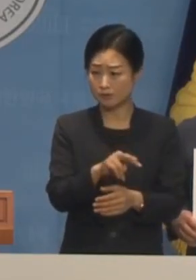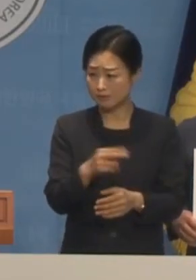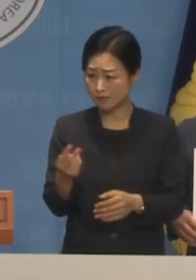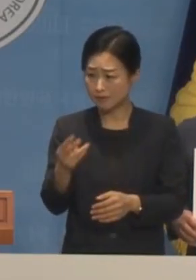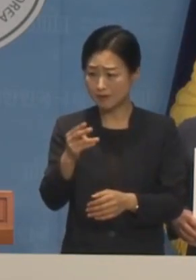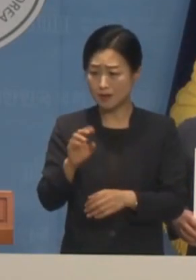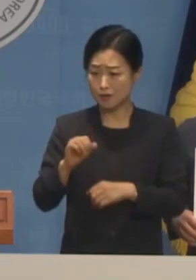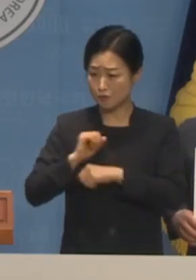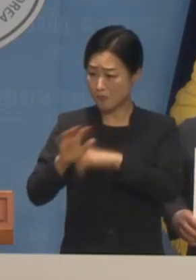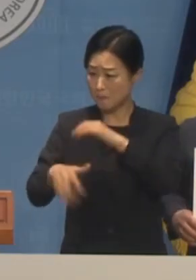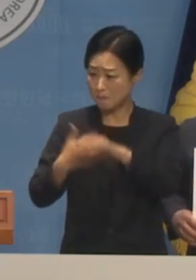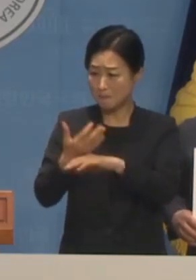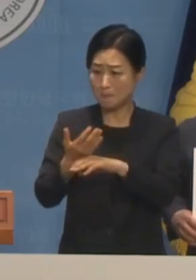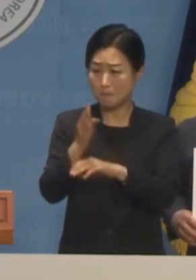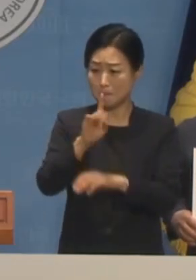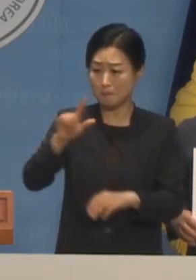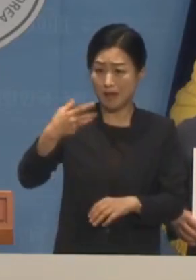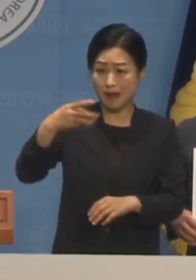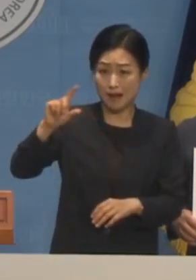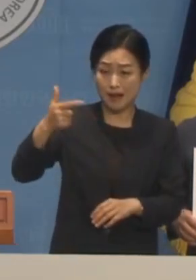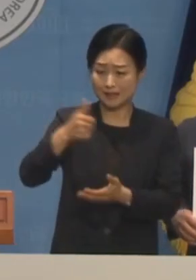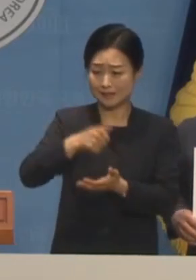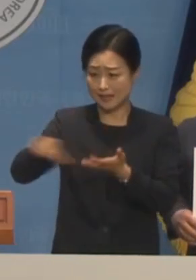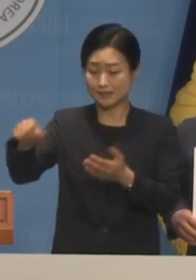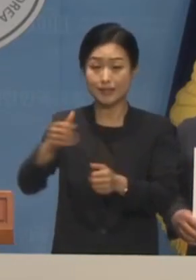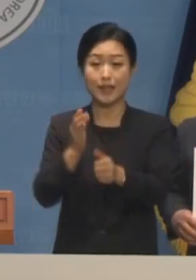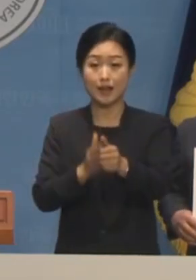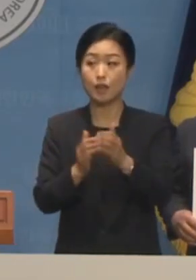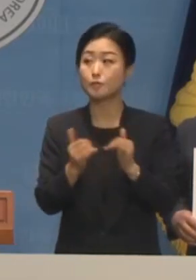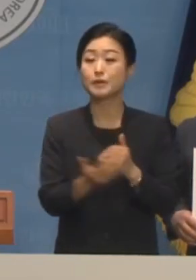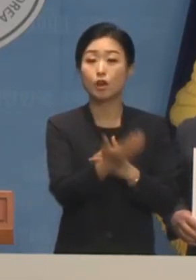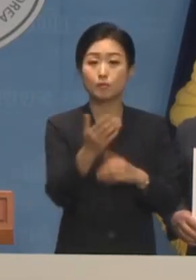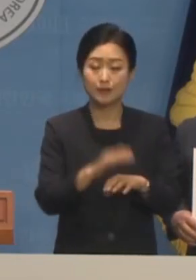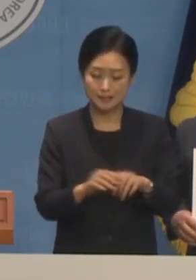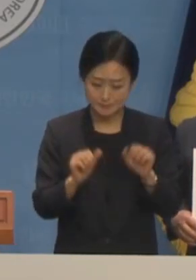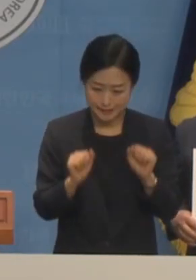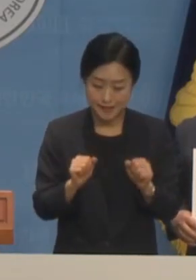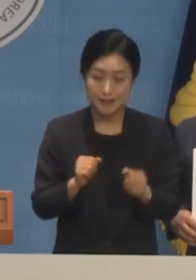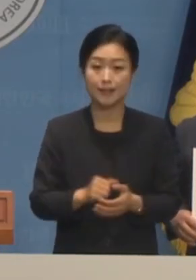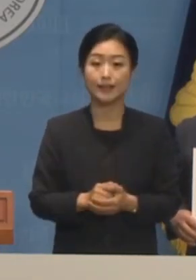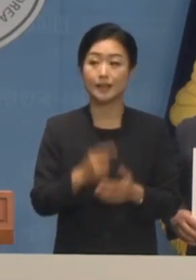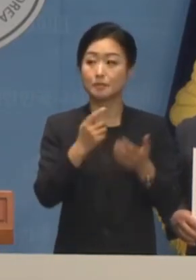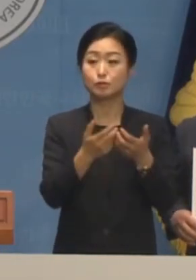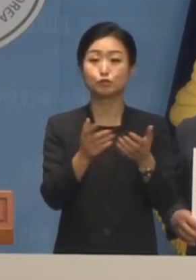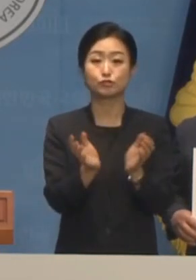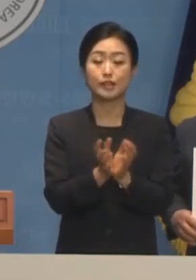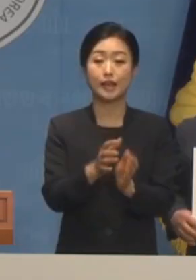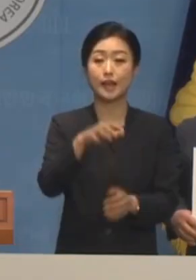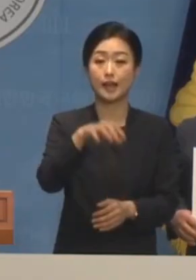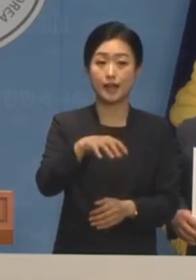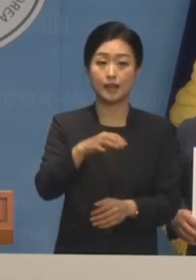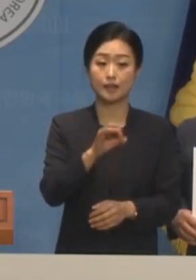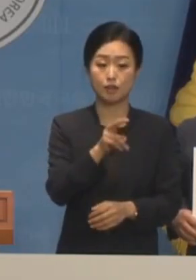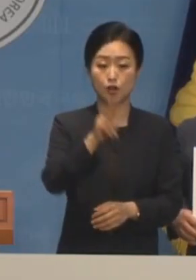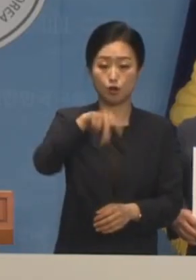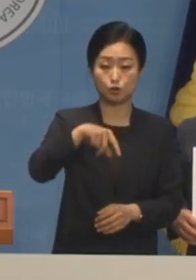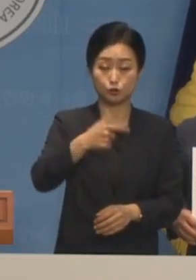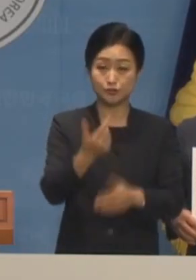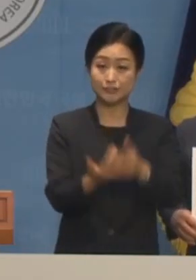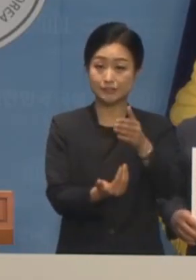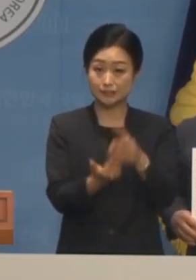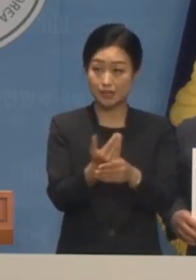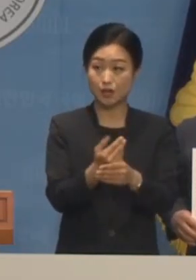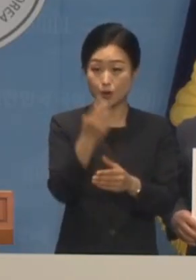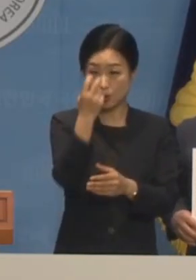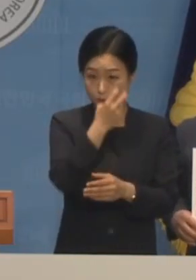즉각 삭제하라 국민 여러분 안녕하십니까 더불어민주당 요순 사건 진상